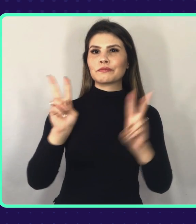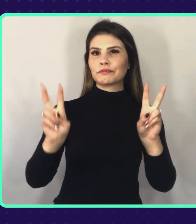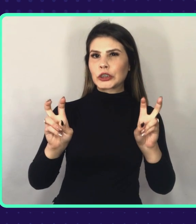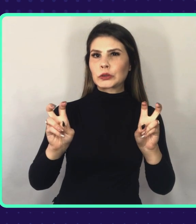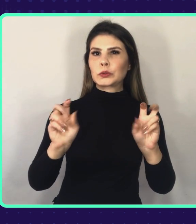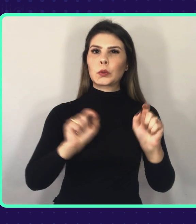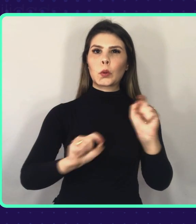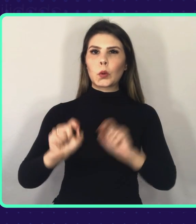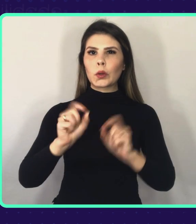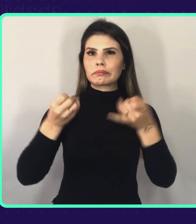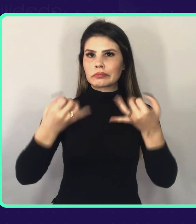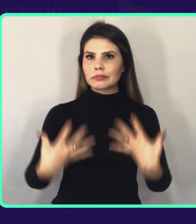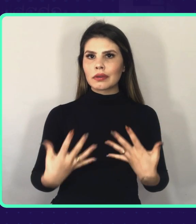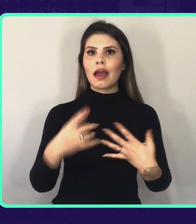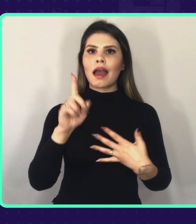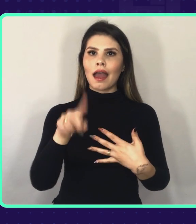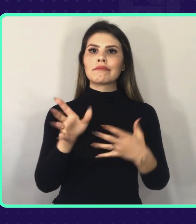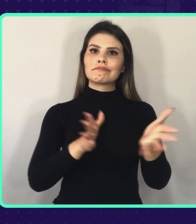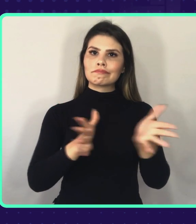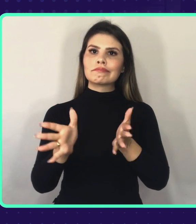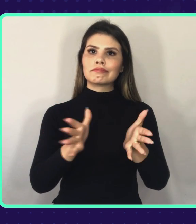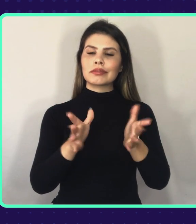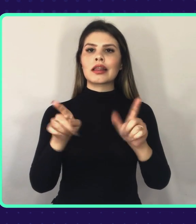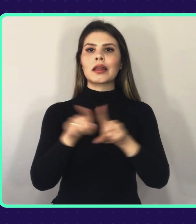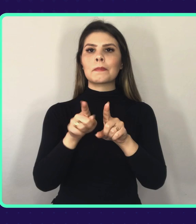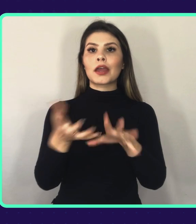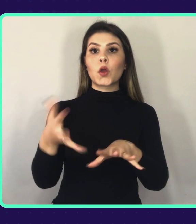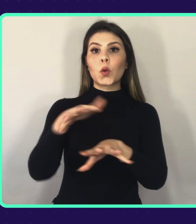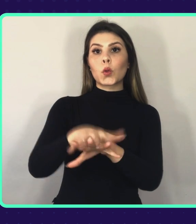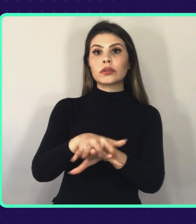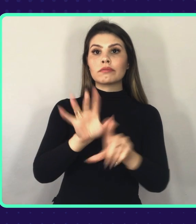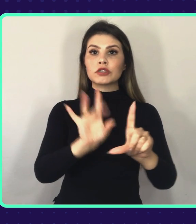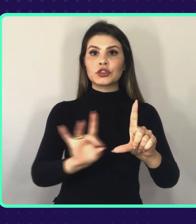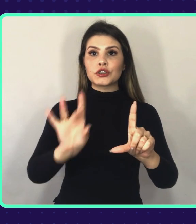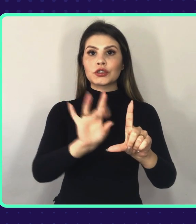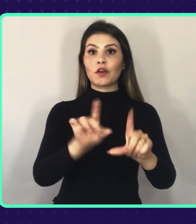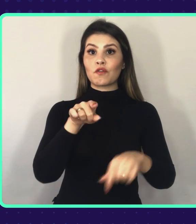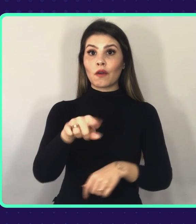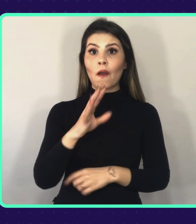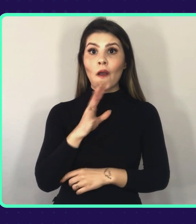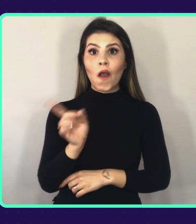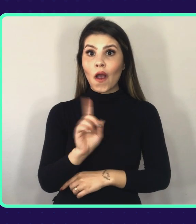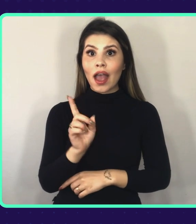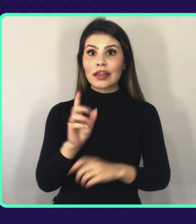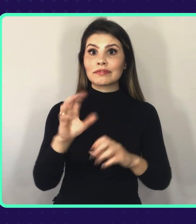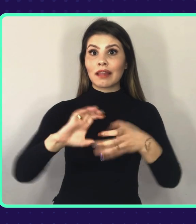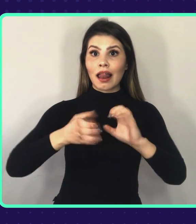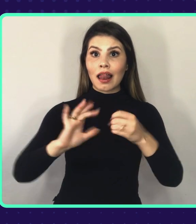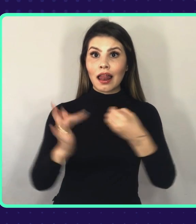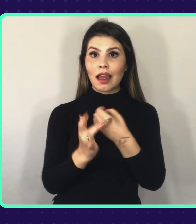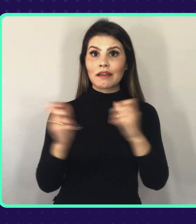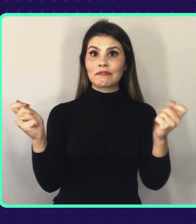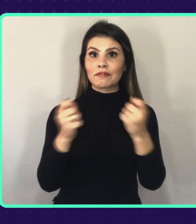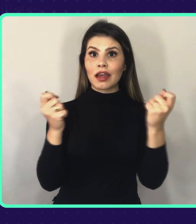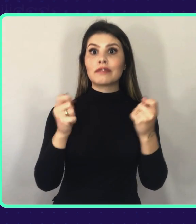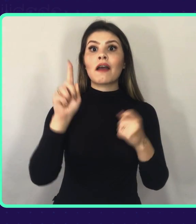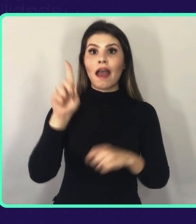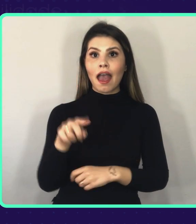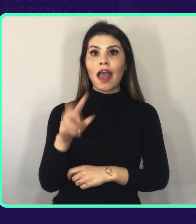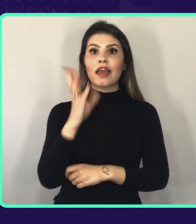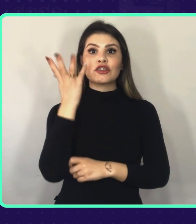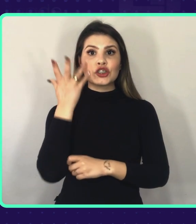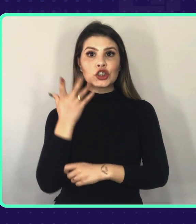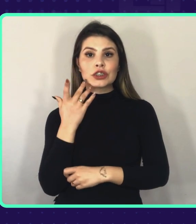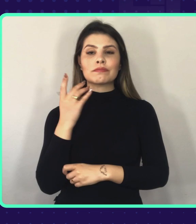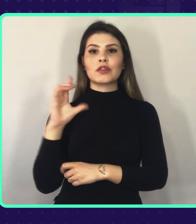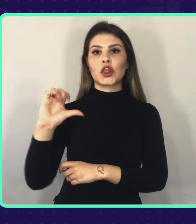e o tema que eu vou comentar e falar é sobre acessibilidade e inclusão digital. Se você ainda não sabe sobre o Link Festival, o evento